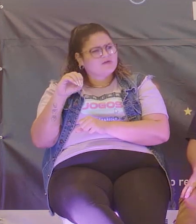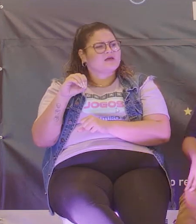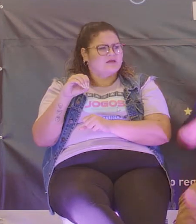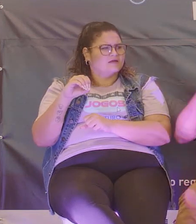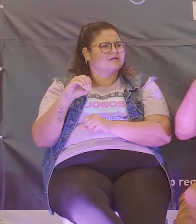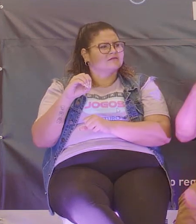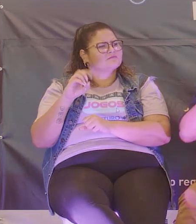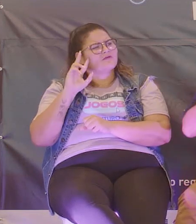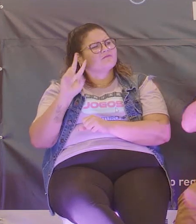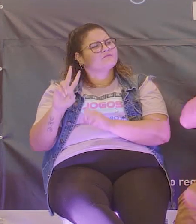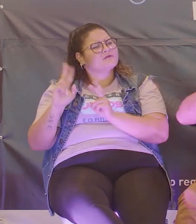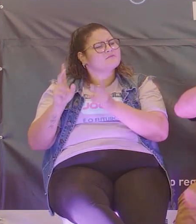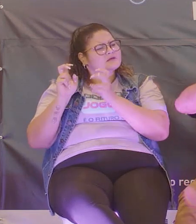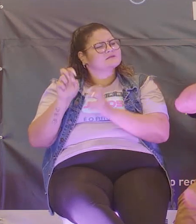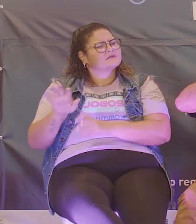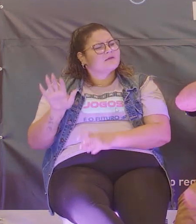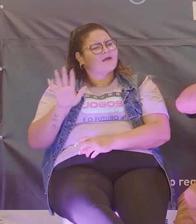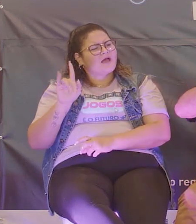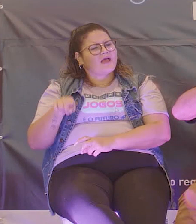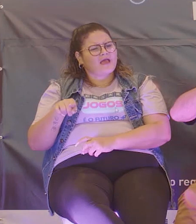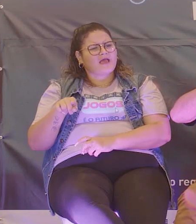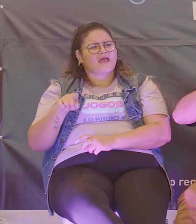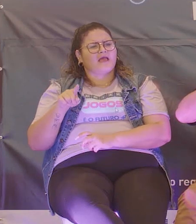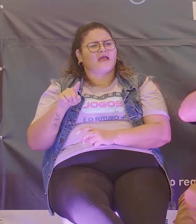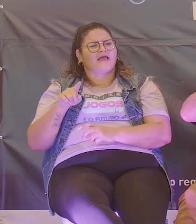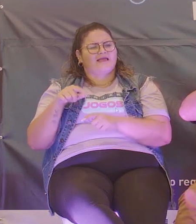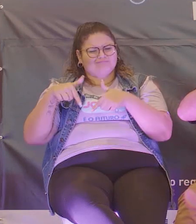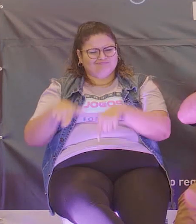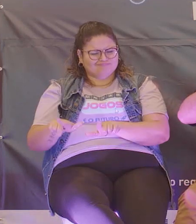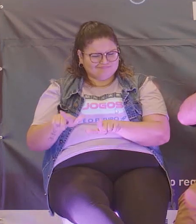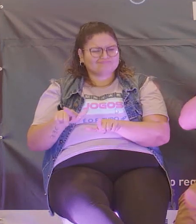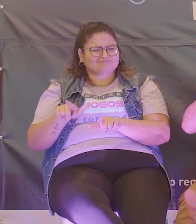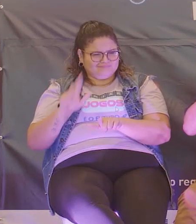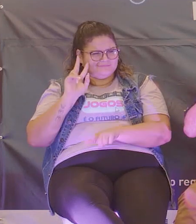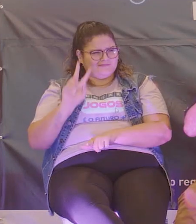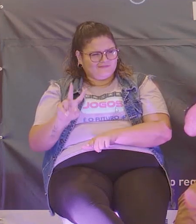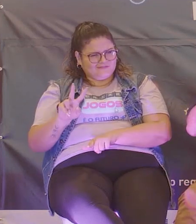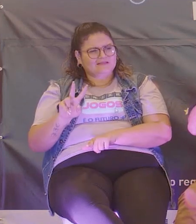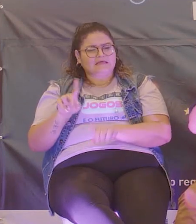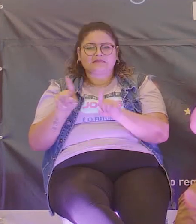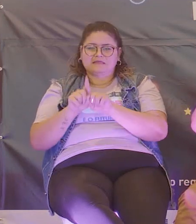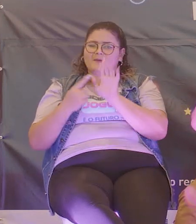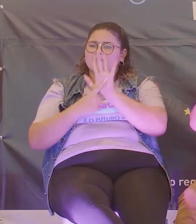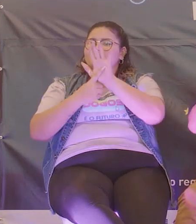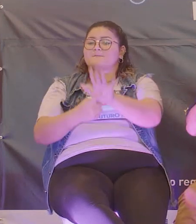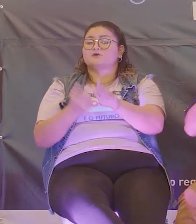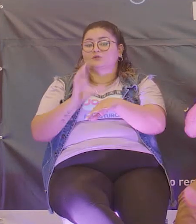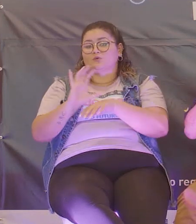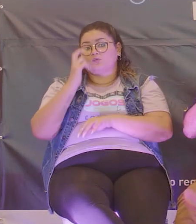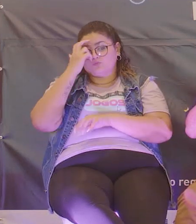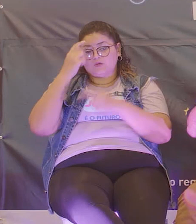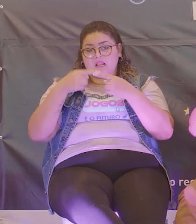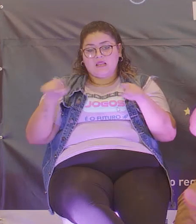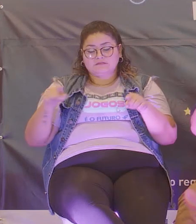parte de locadora, fita, vê aquelas coisas todas assim. Então ele retrata muito dessa cultura. E a gente está para lançar esse